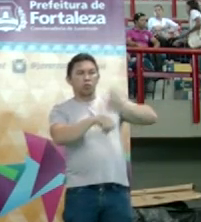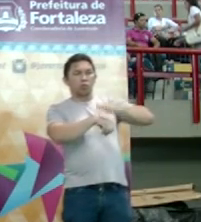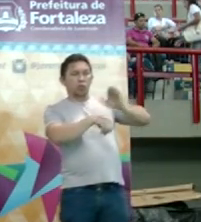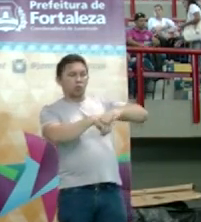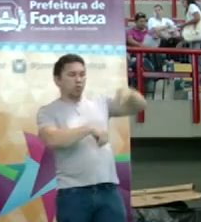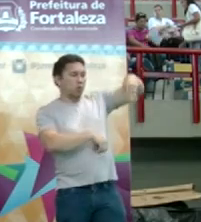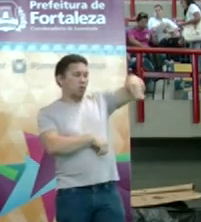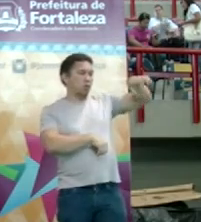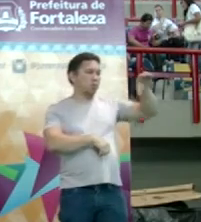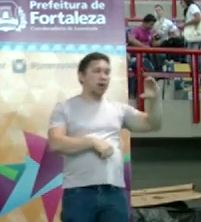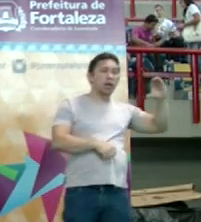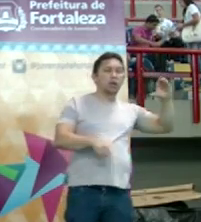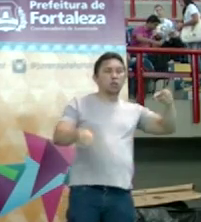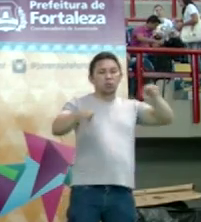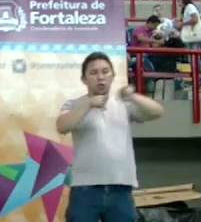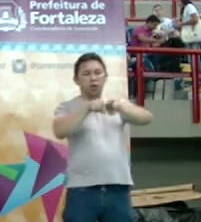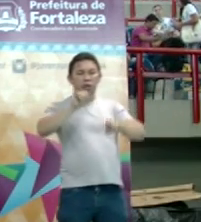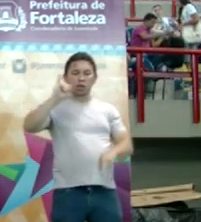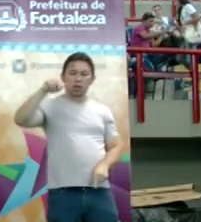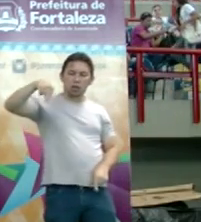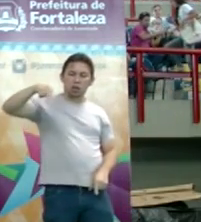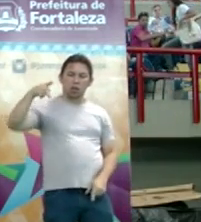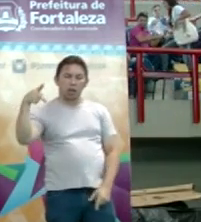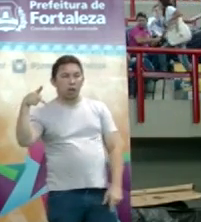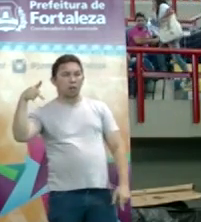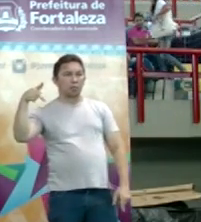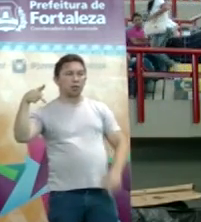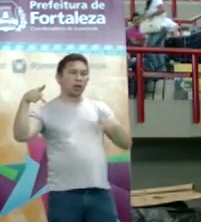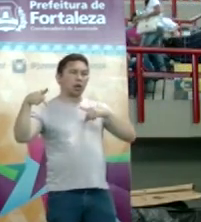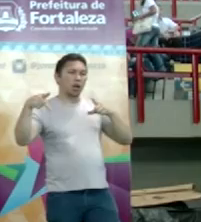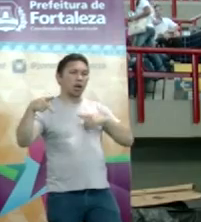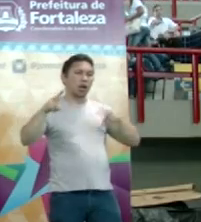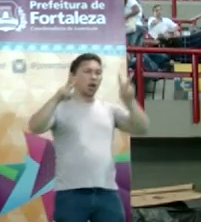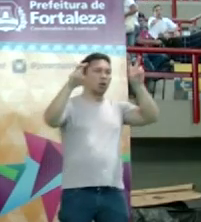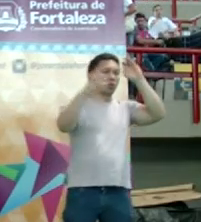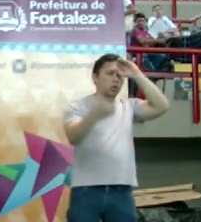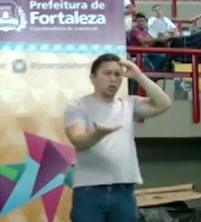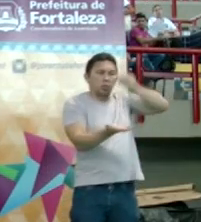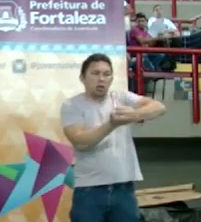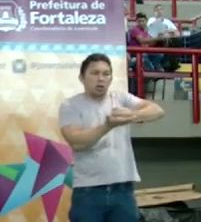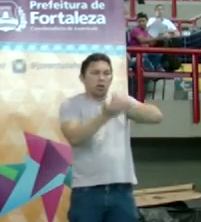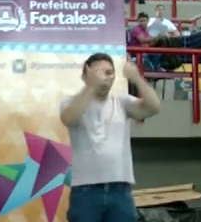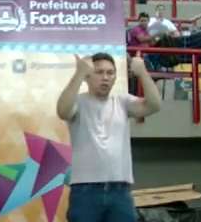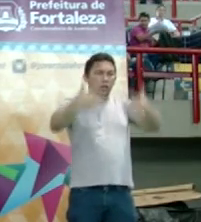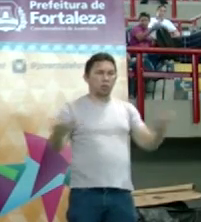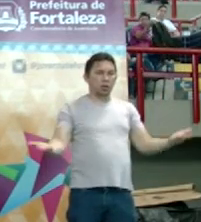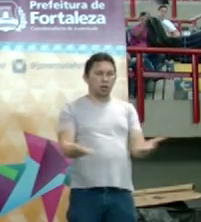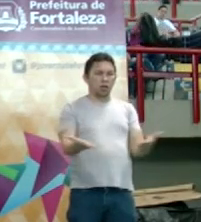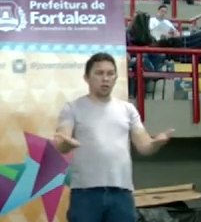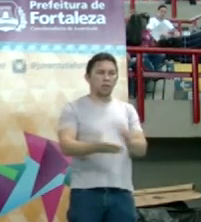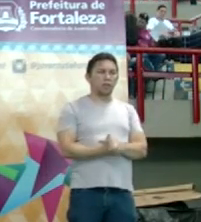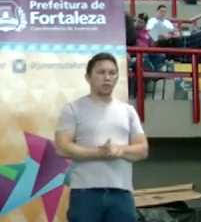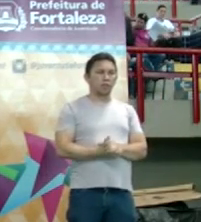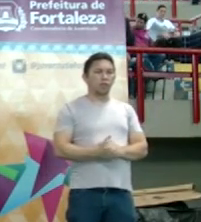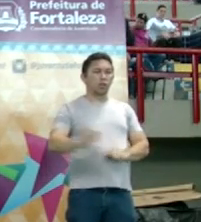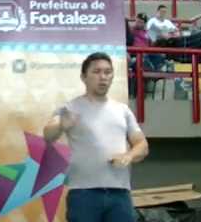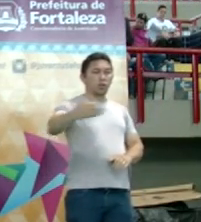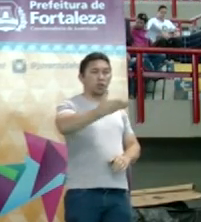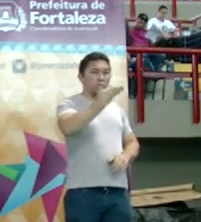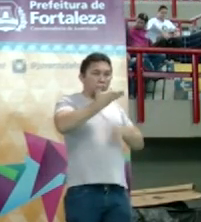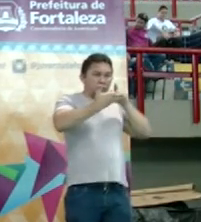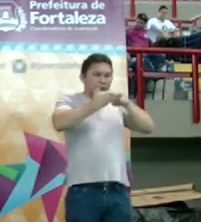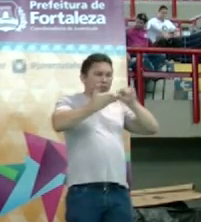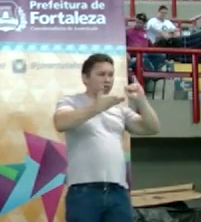MEC e INEP. Esse modelo que é o tema e a tese, é o que a gente vai falar agora. Bem, tem lá o parágrafo